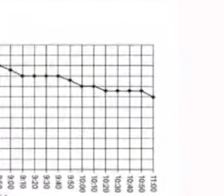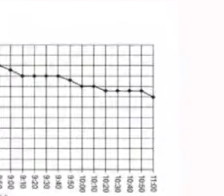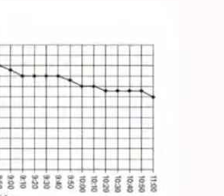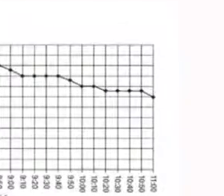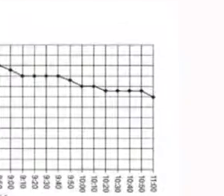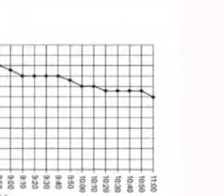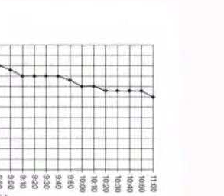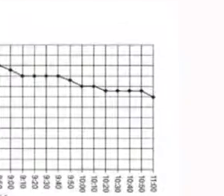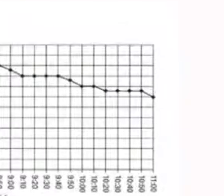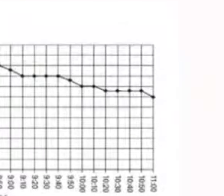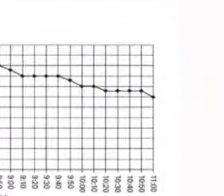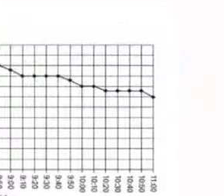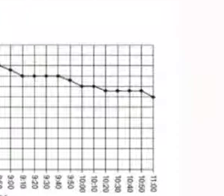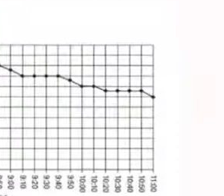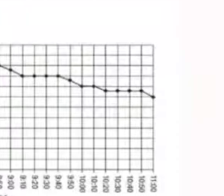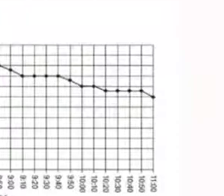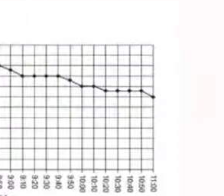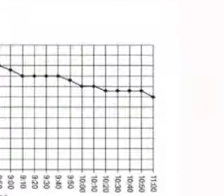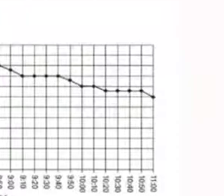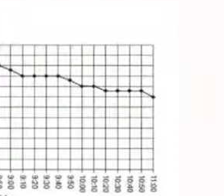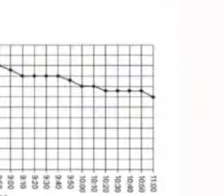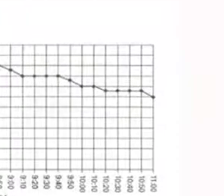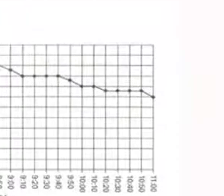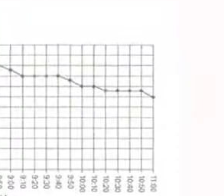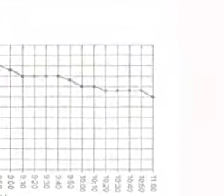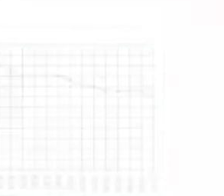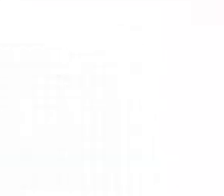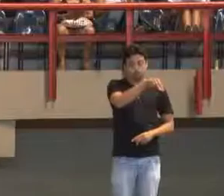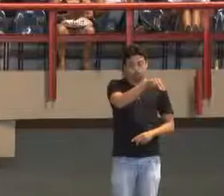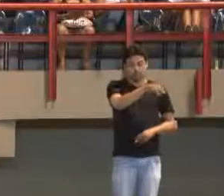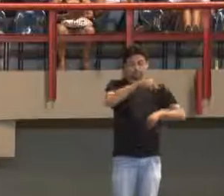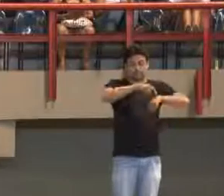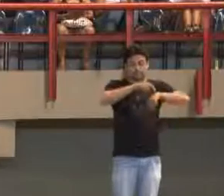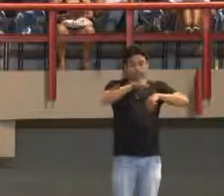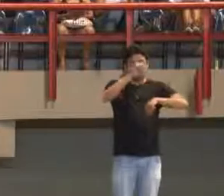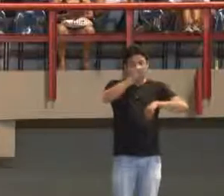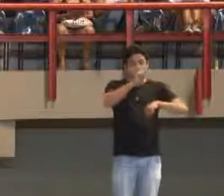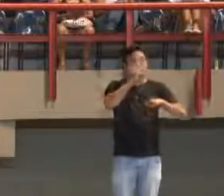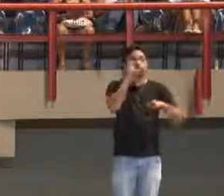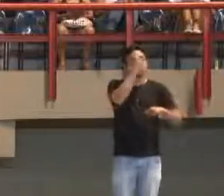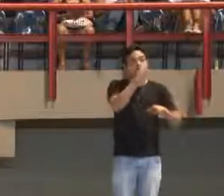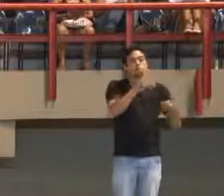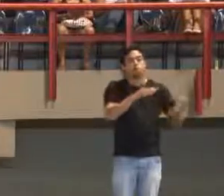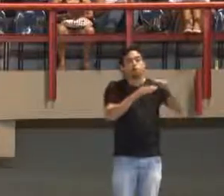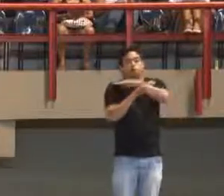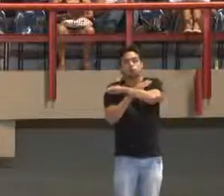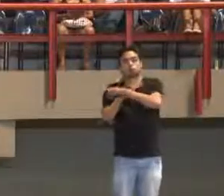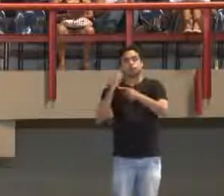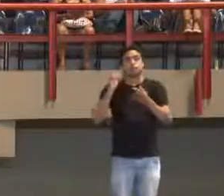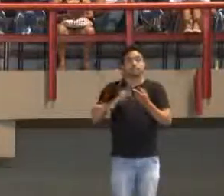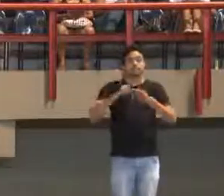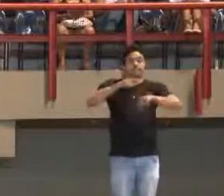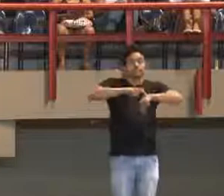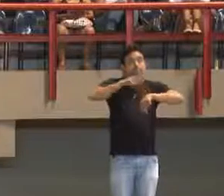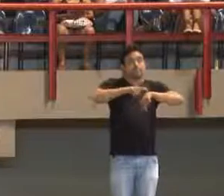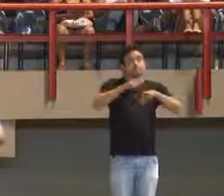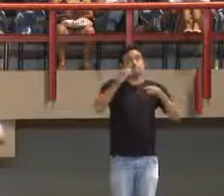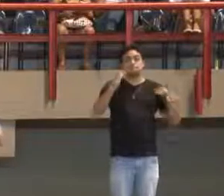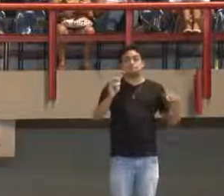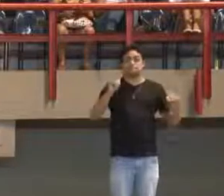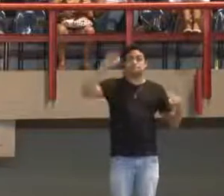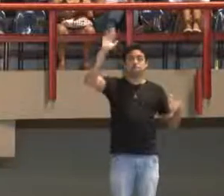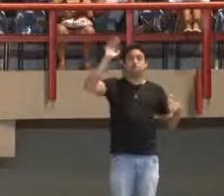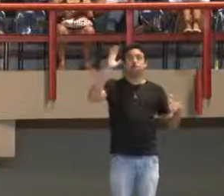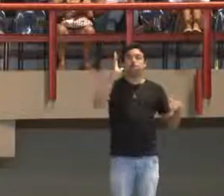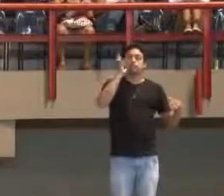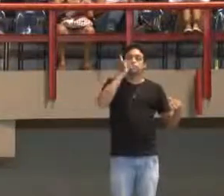fazer a viagem? 50 minutos é o menor tempo. E qual é o maior tempo que o ônibus